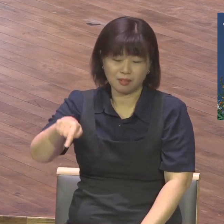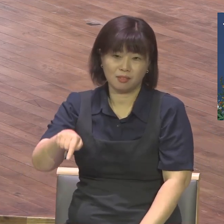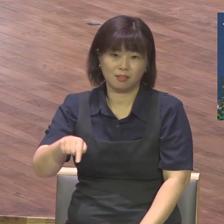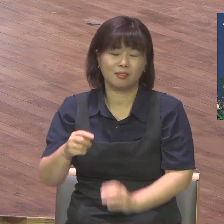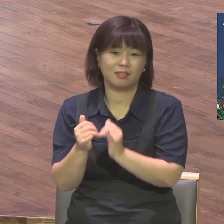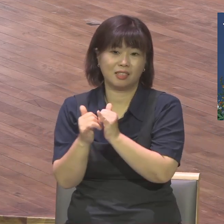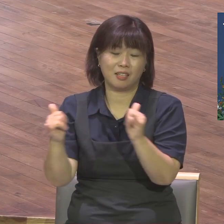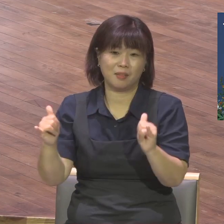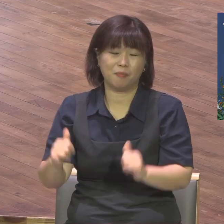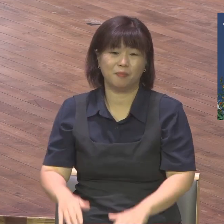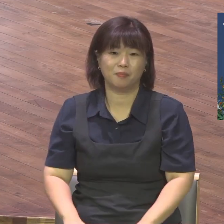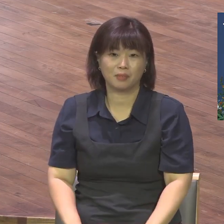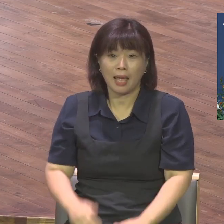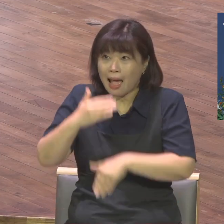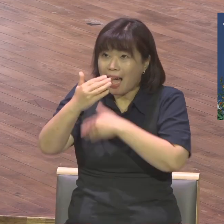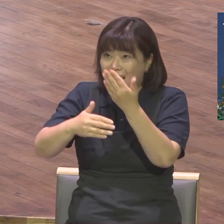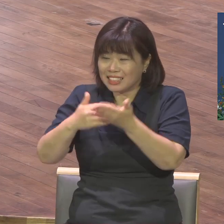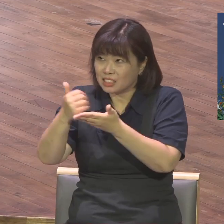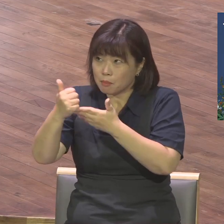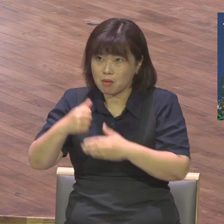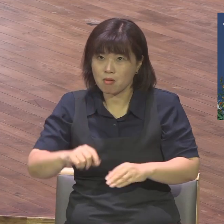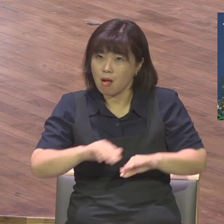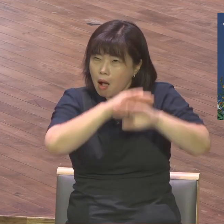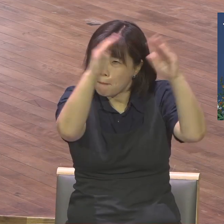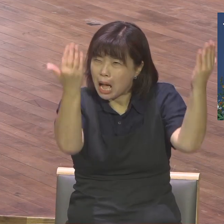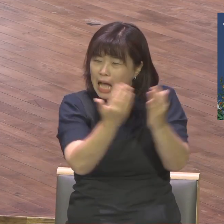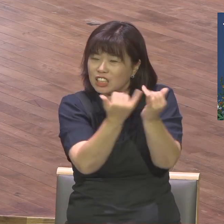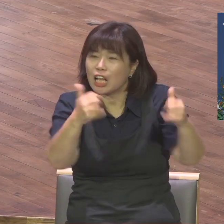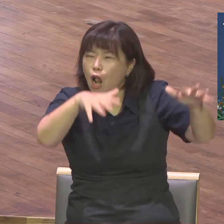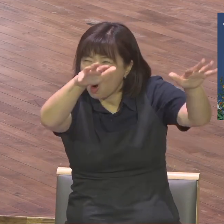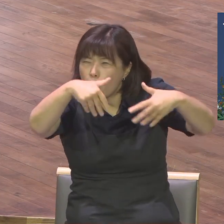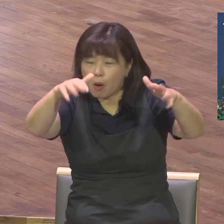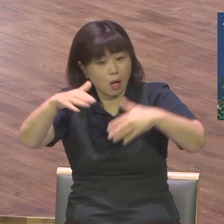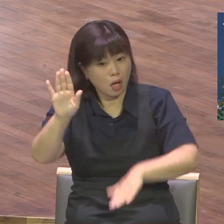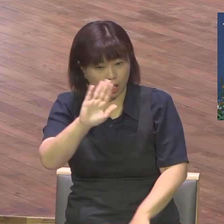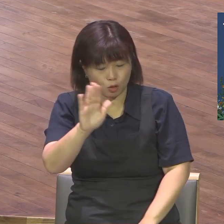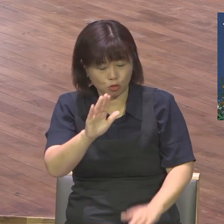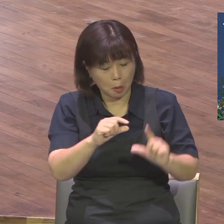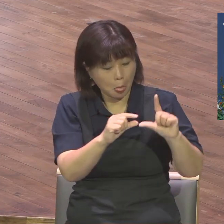소수입니다. 소수. 천에 하나 만에 하나예요.